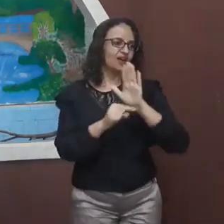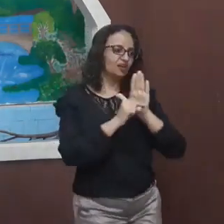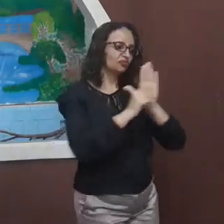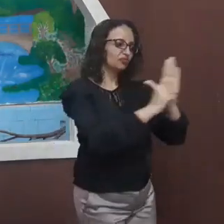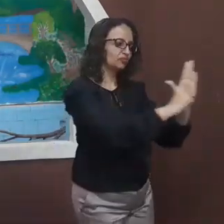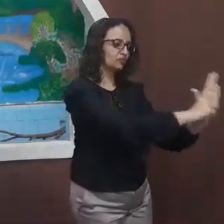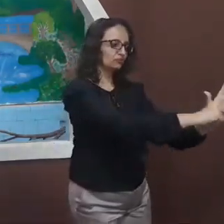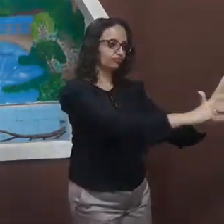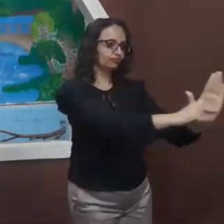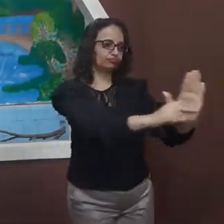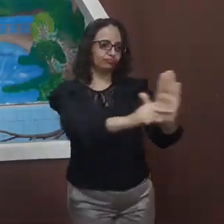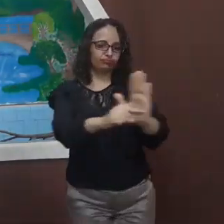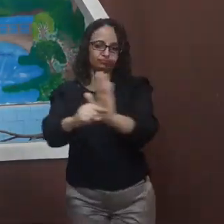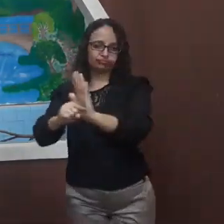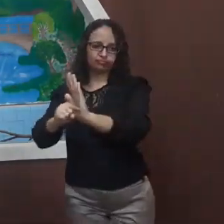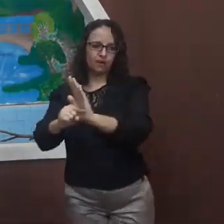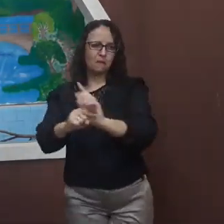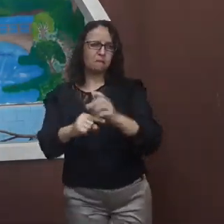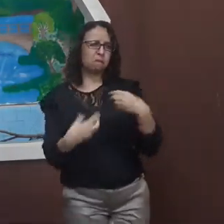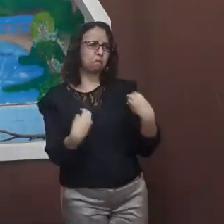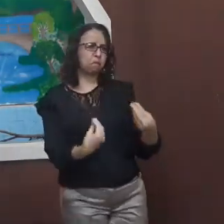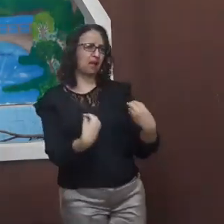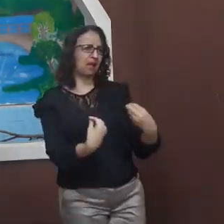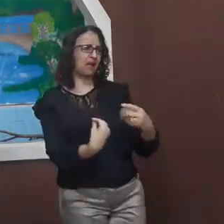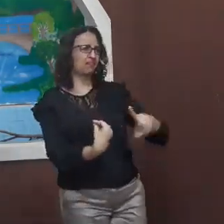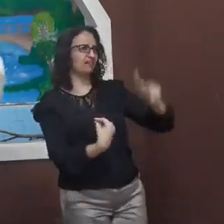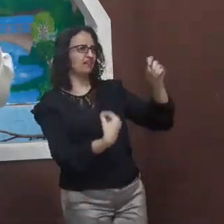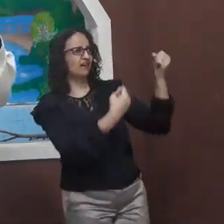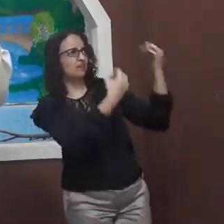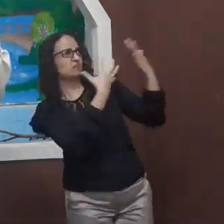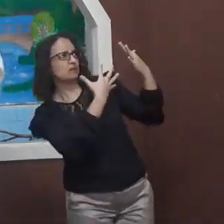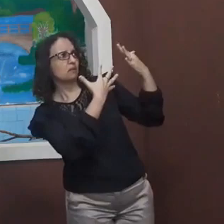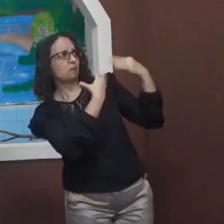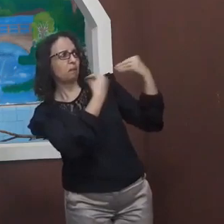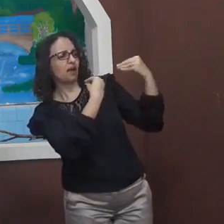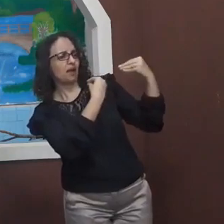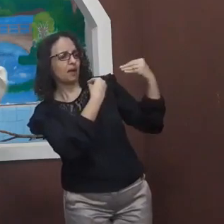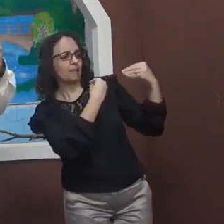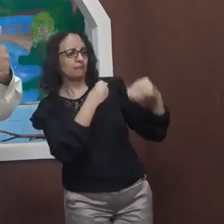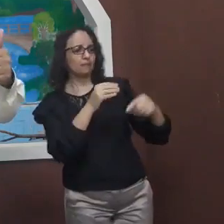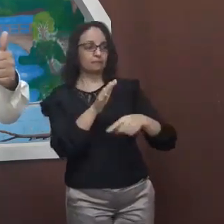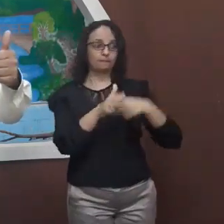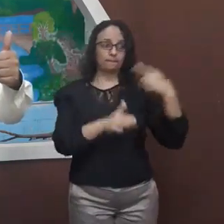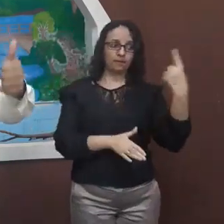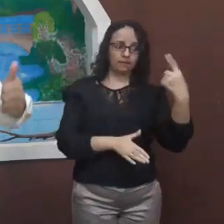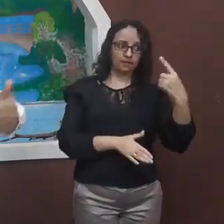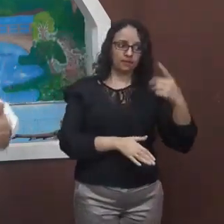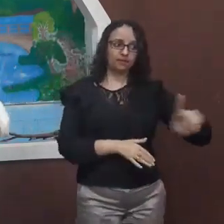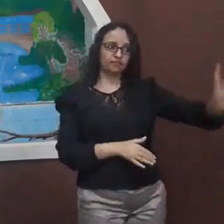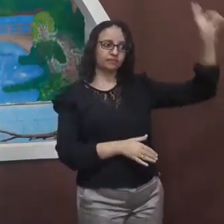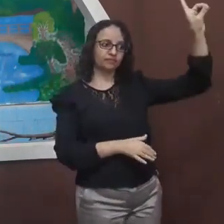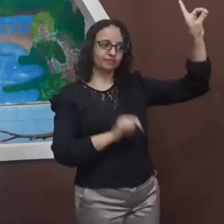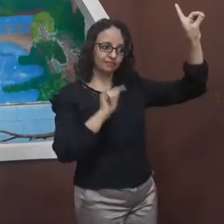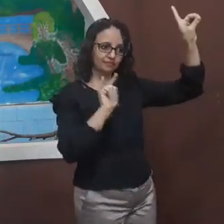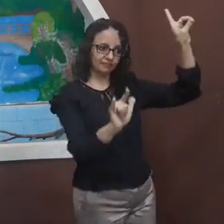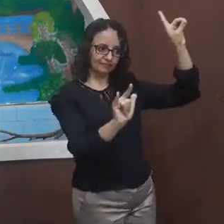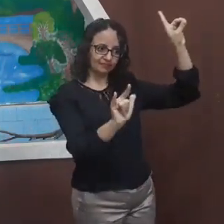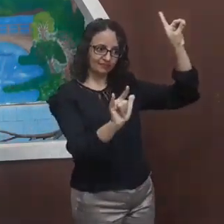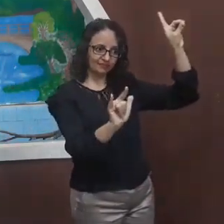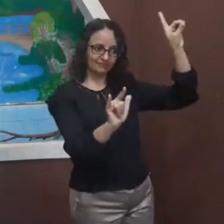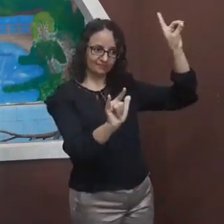quê, irmãos? Deus nos abençoa? Primeiro que Ele nos ama. Amém? Amém.